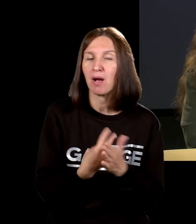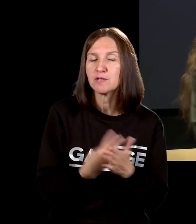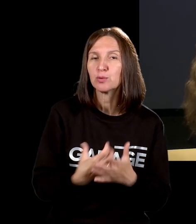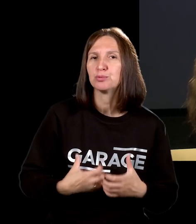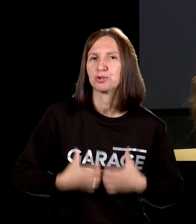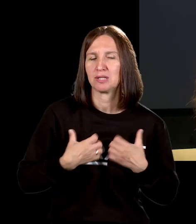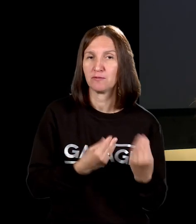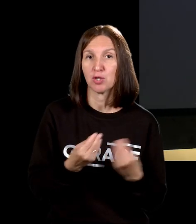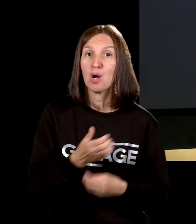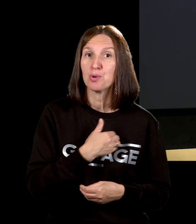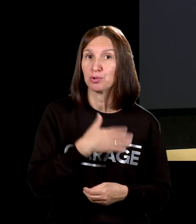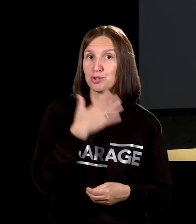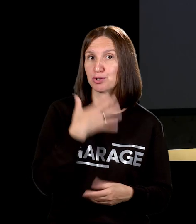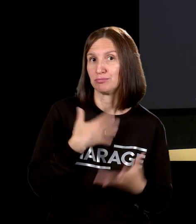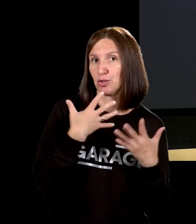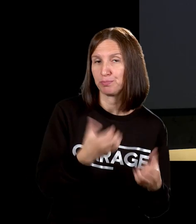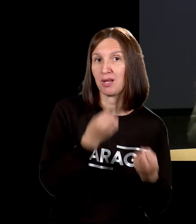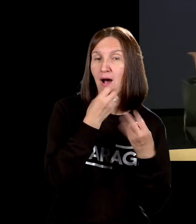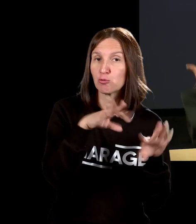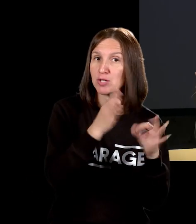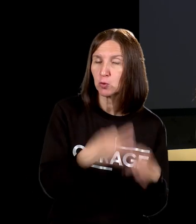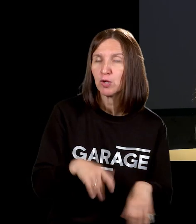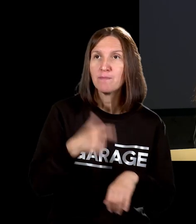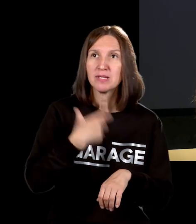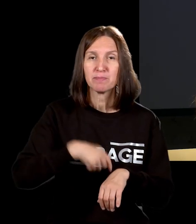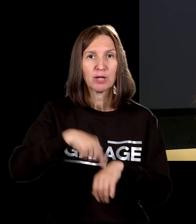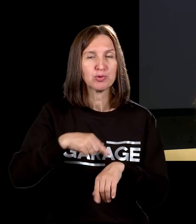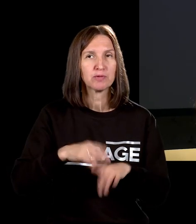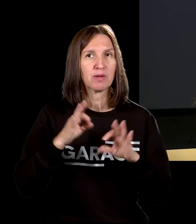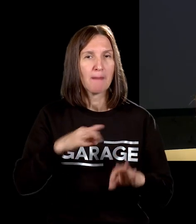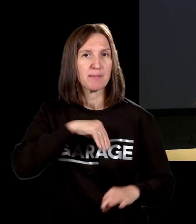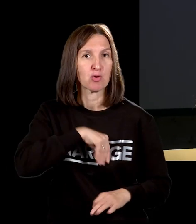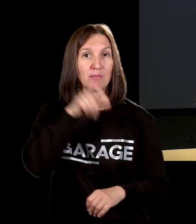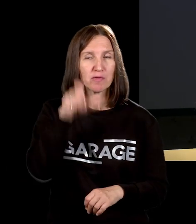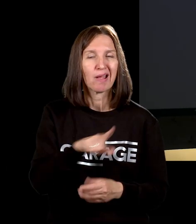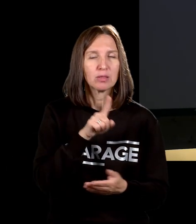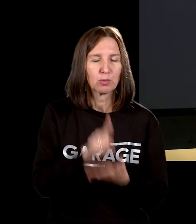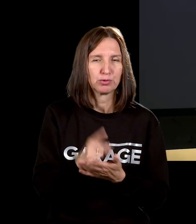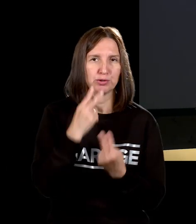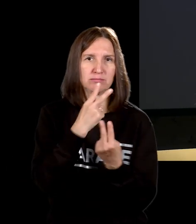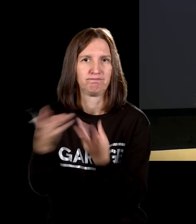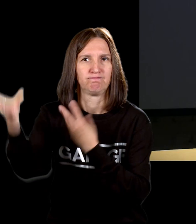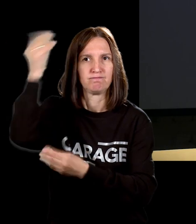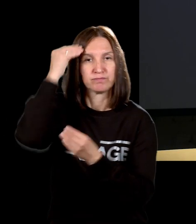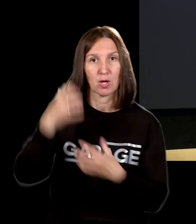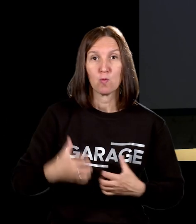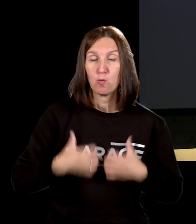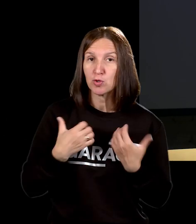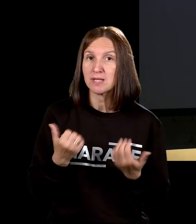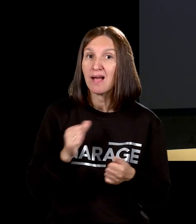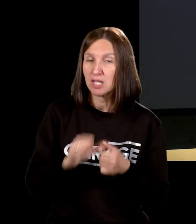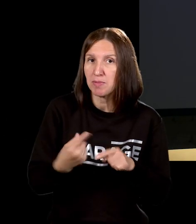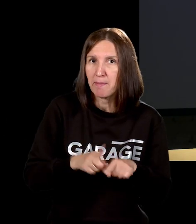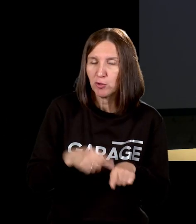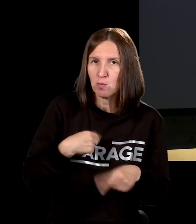хочешь любить хорошее искусство и чувствовать себя, соответственно, моральным человеком, ты должен смотреть на ужасы. Так потому ли мы смотрим на